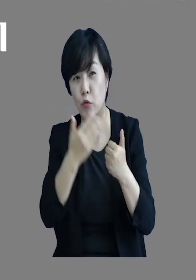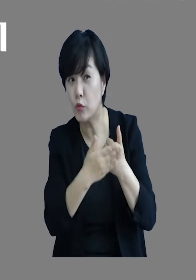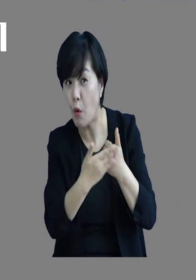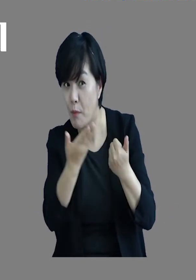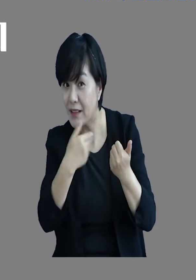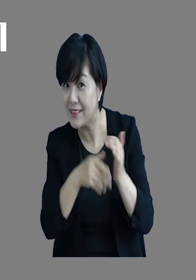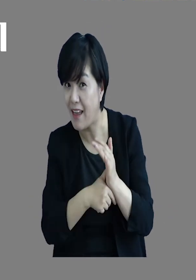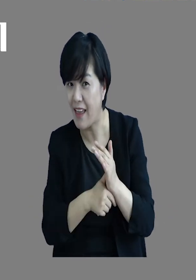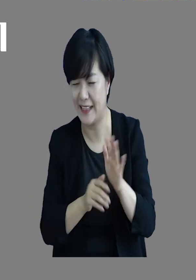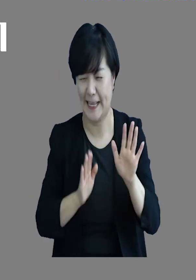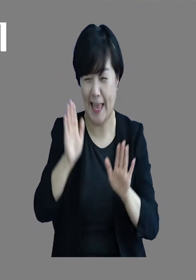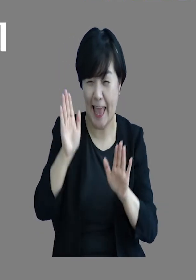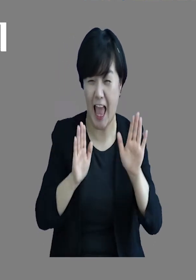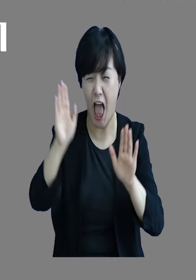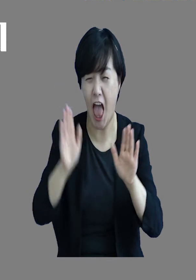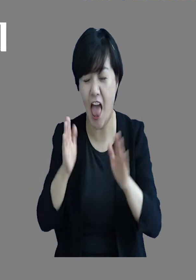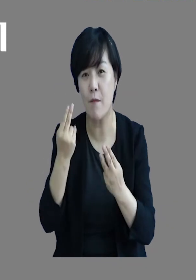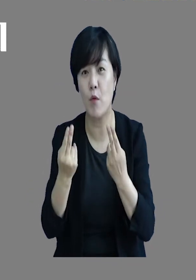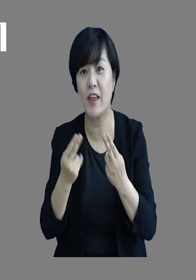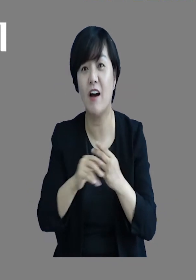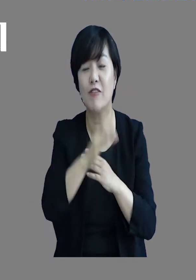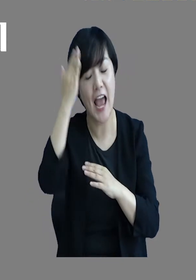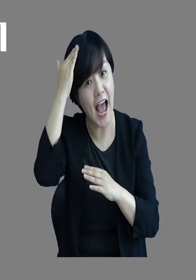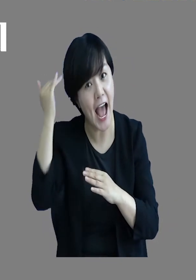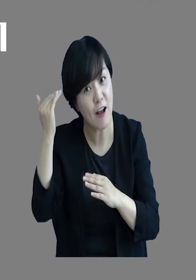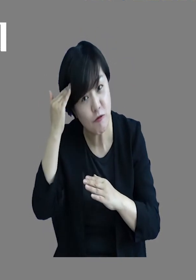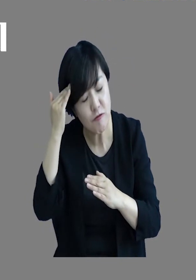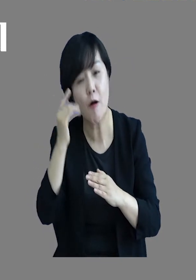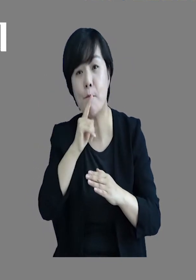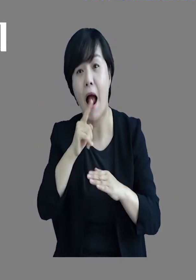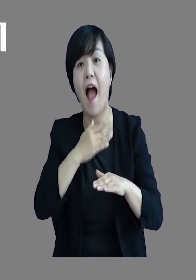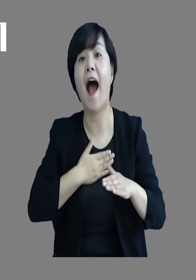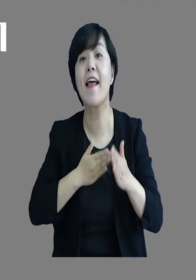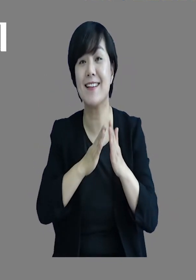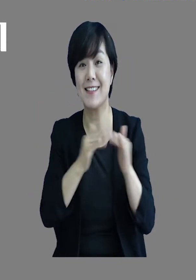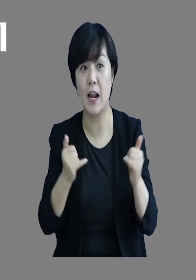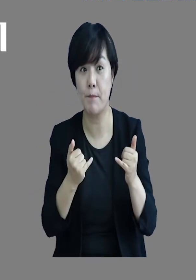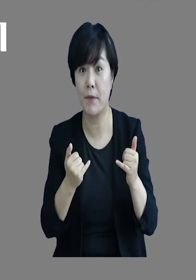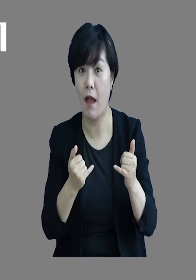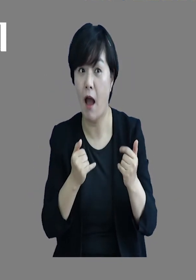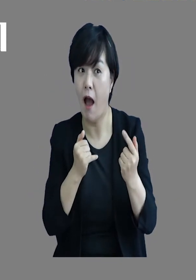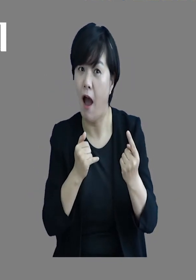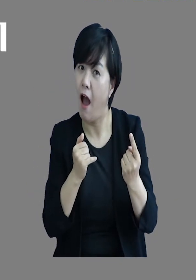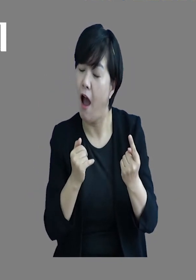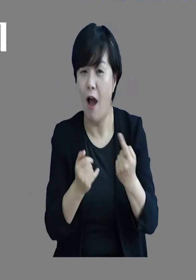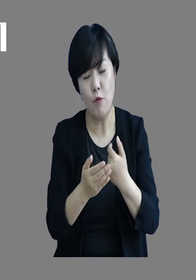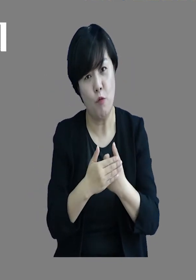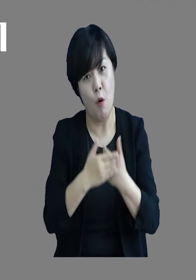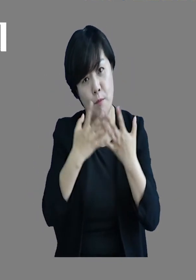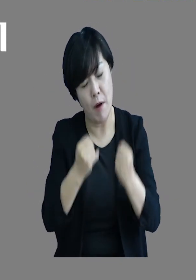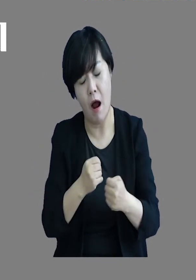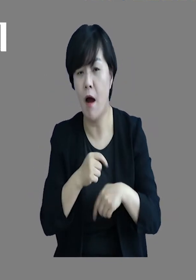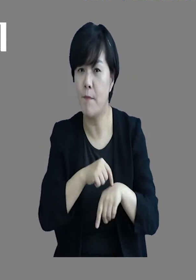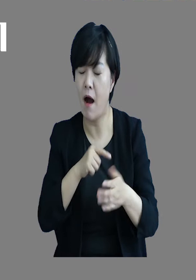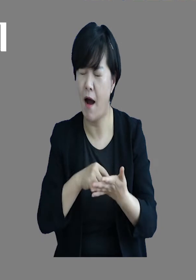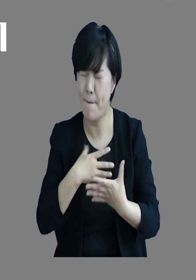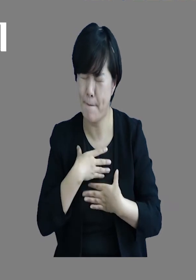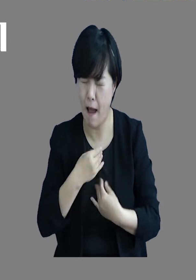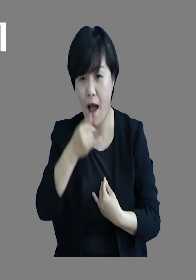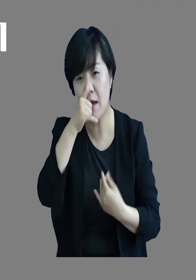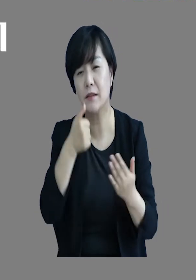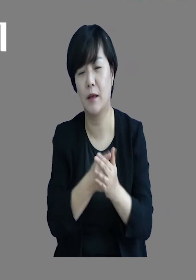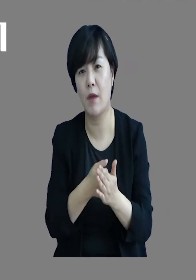때 바디랭귀지를 하는 것보다는 우리나라 말 아는 사람이 더 우리에게 도움이 되고 마음이 편하듯이